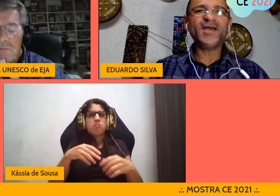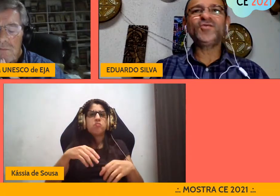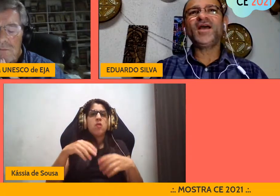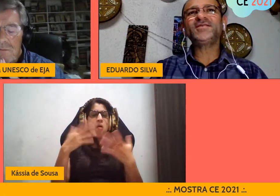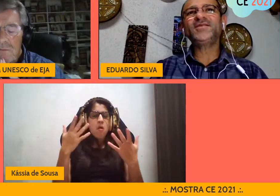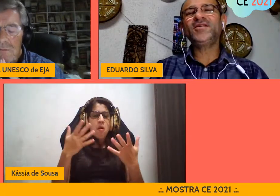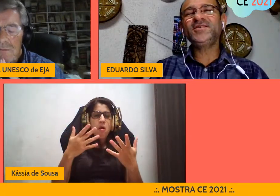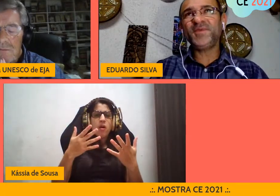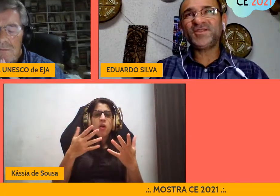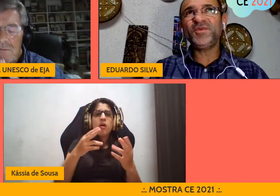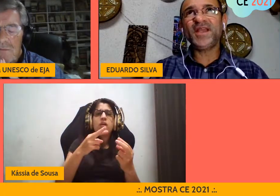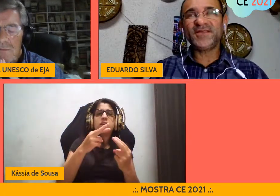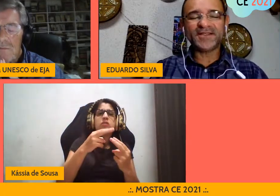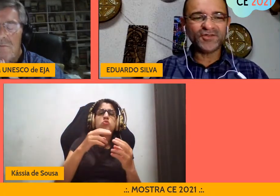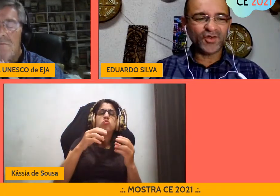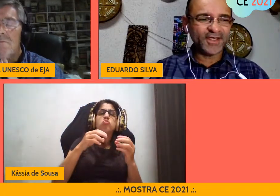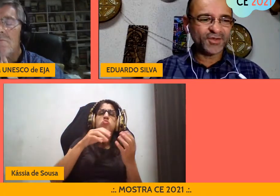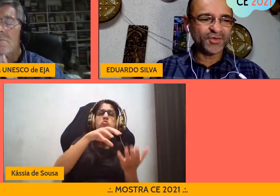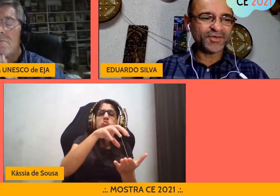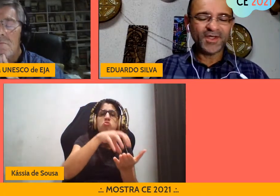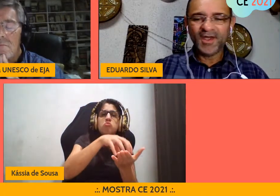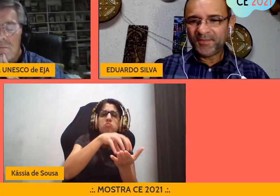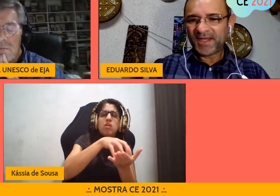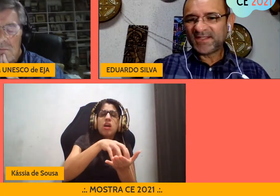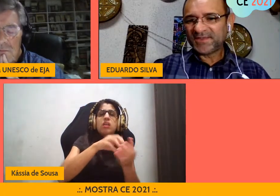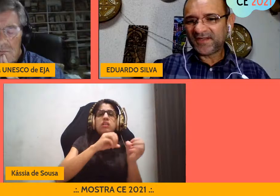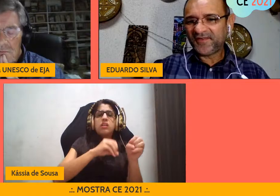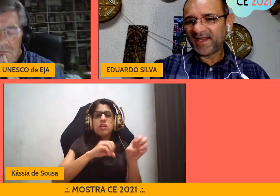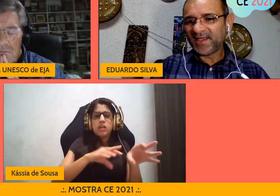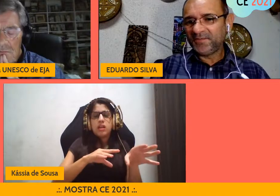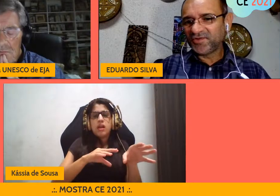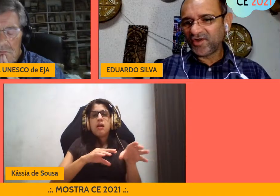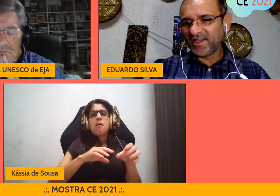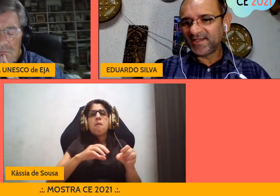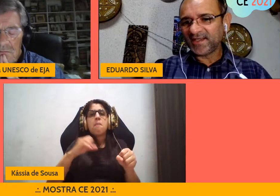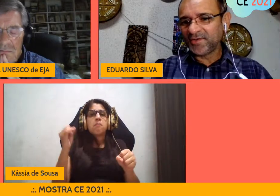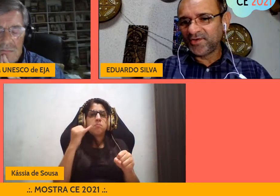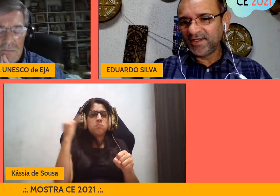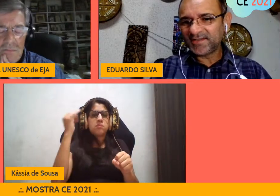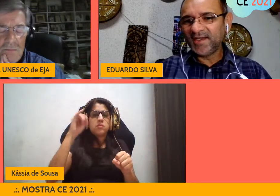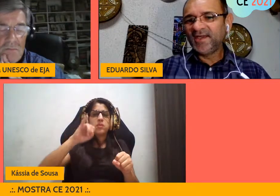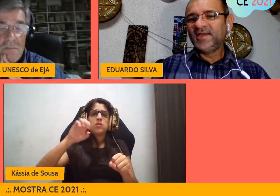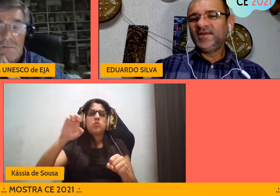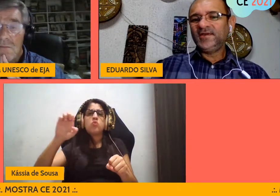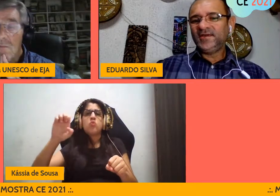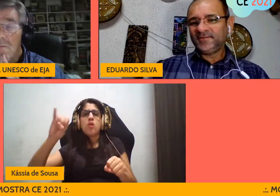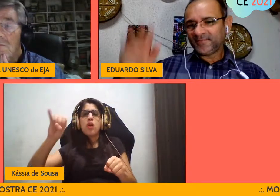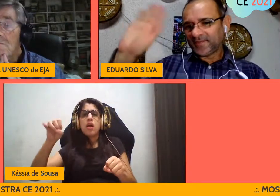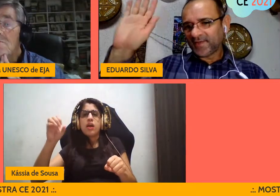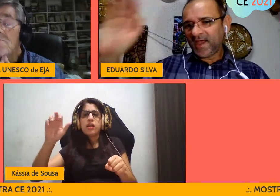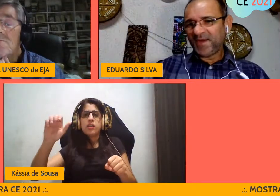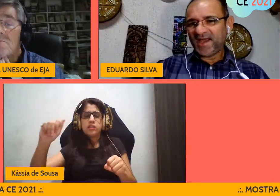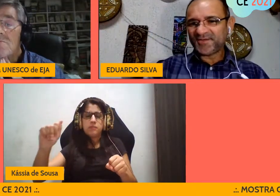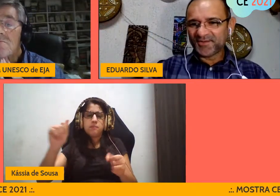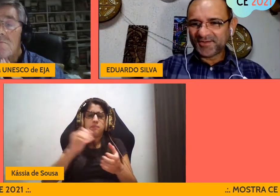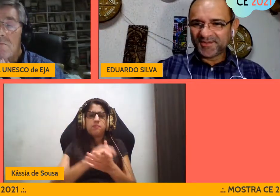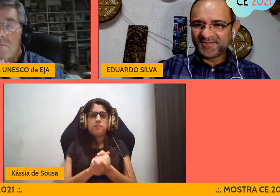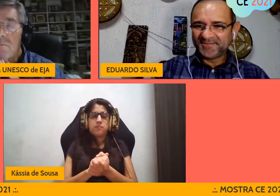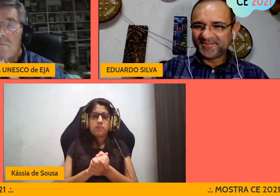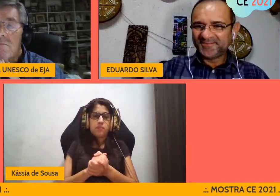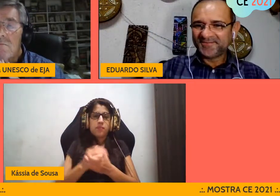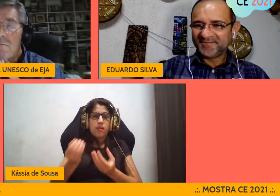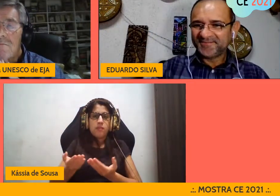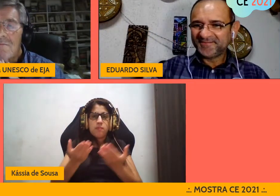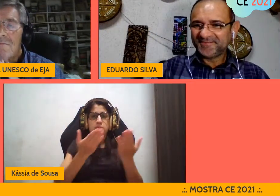no campo da educação, especialmente da educação de jovens e adultos. Passamos a fala aqui para os organizadores e